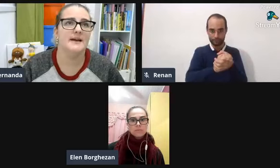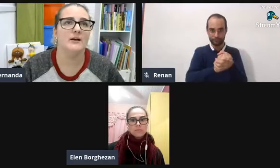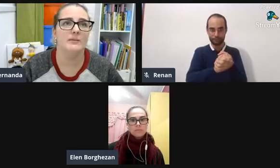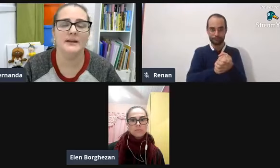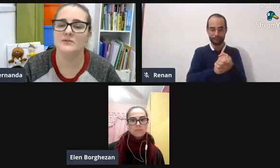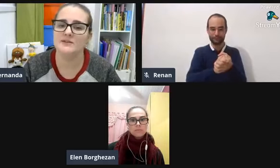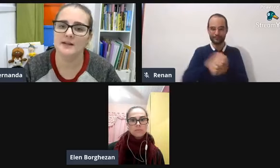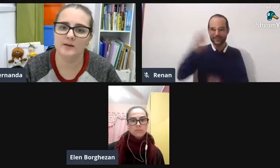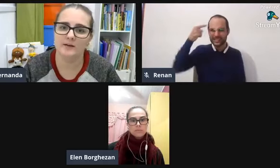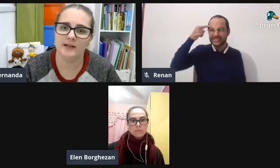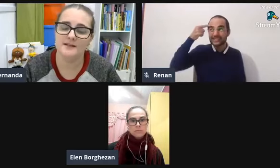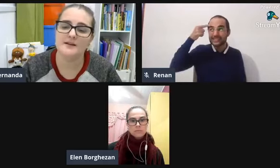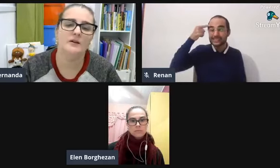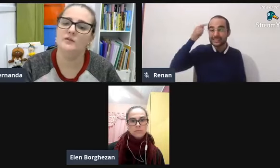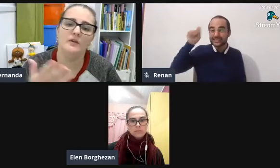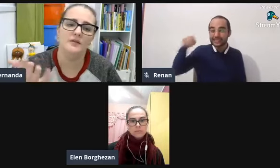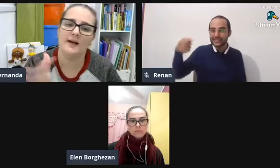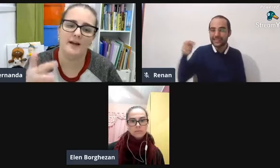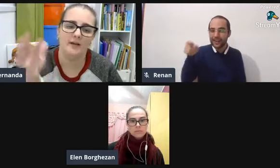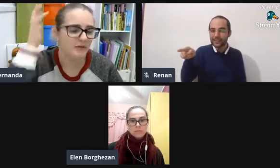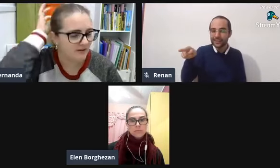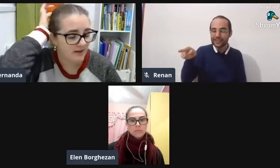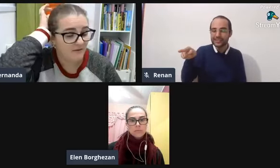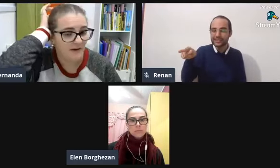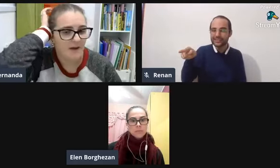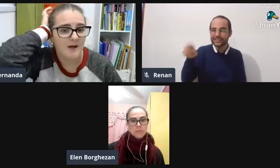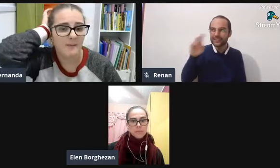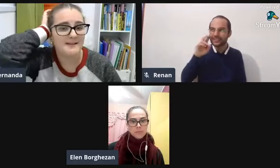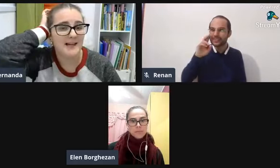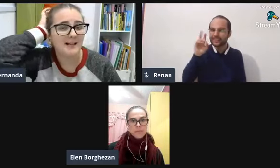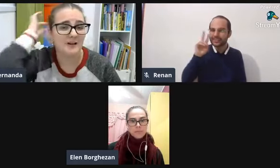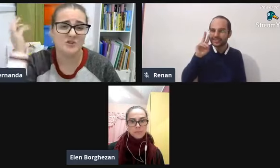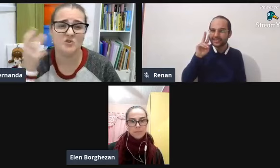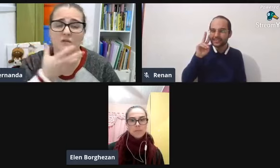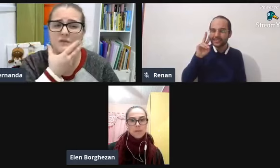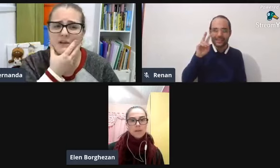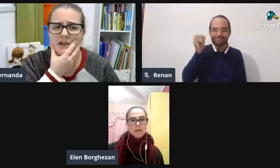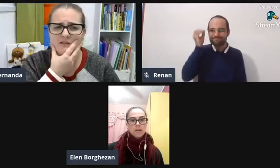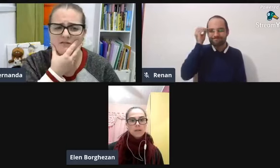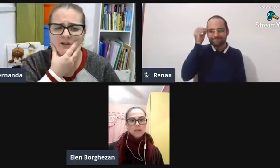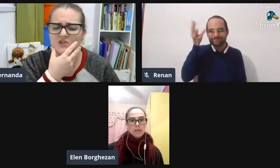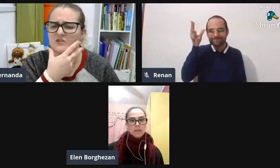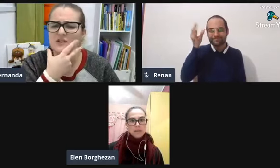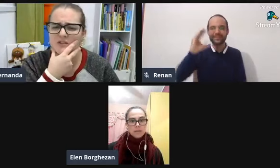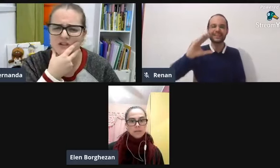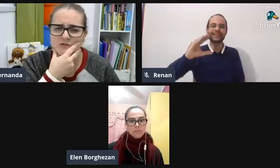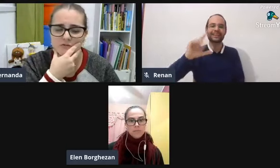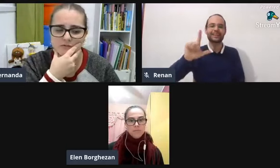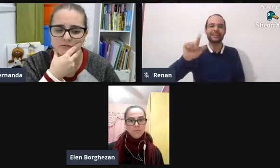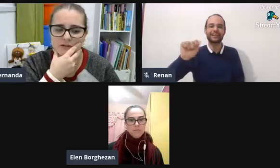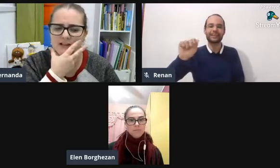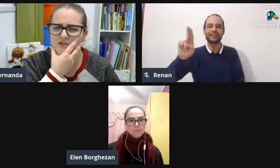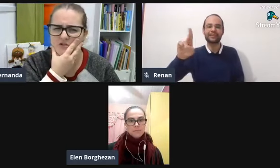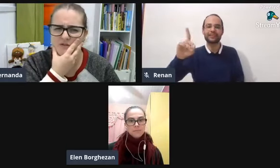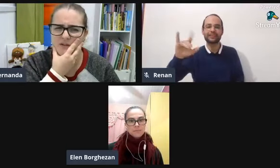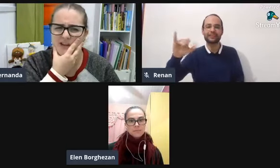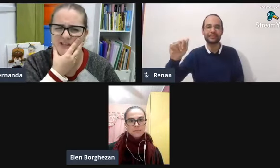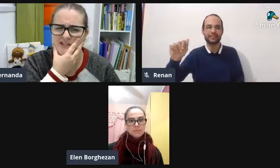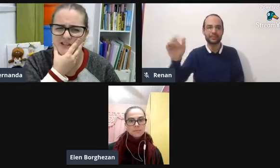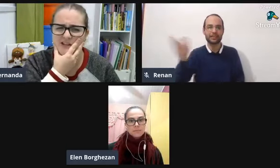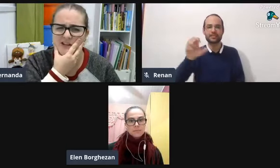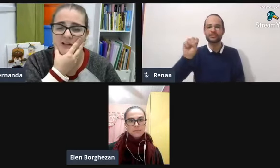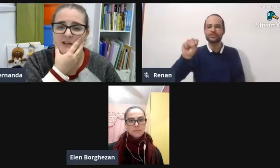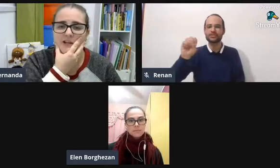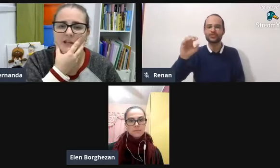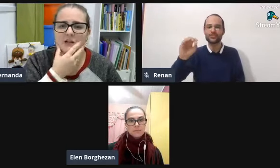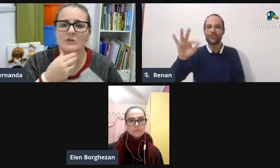deixa eu pensar como é que é o sinal deles. Eu não vou eu vou dever, mas é a Cláudia Sofia, acho que o sinal da Cláudia Sofia é